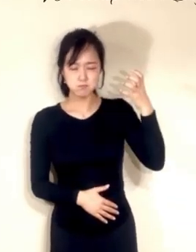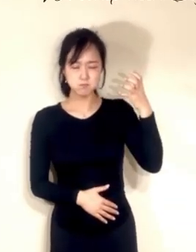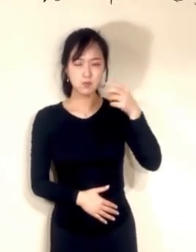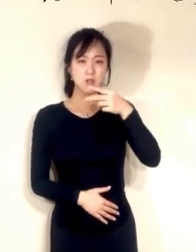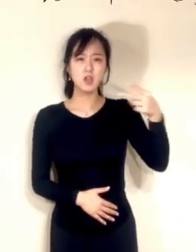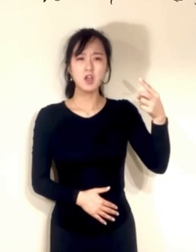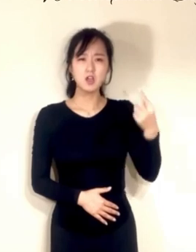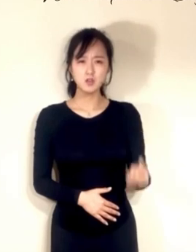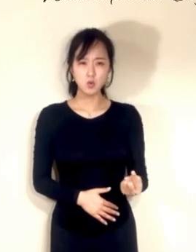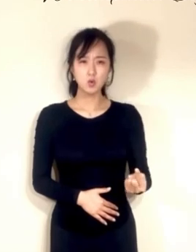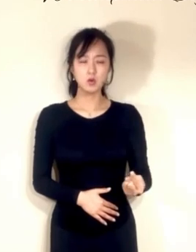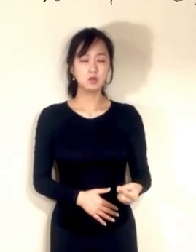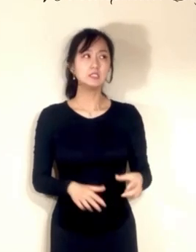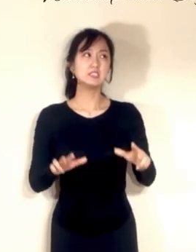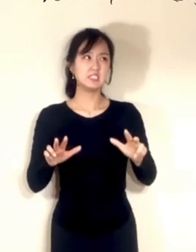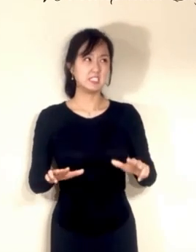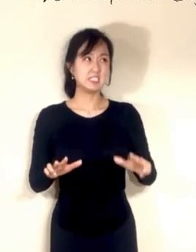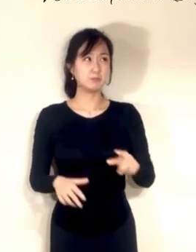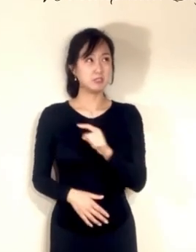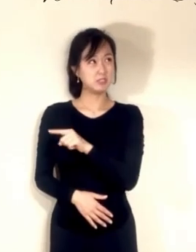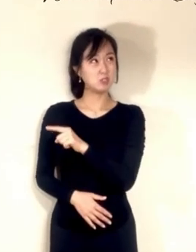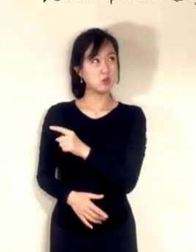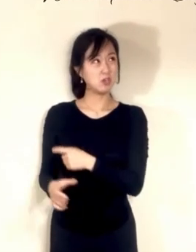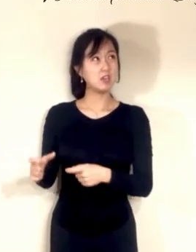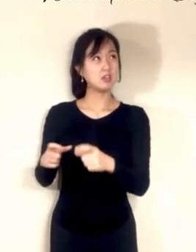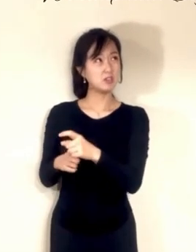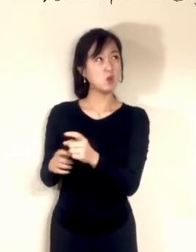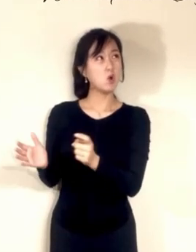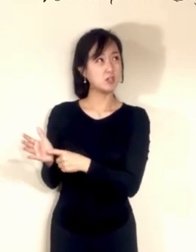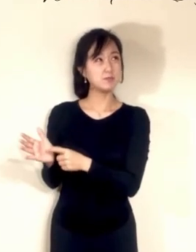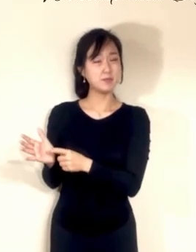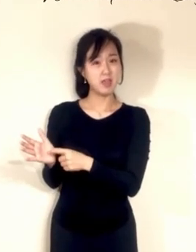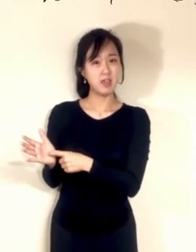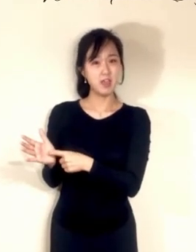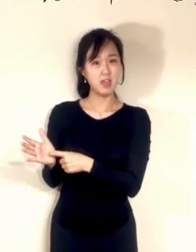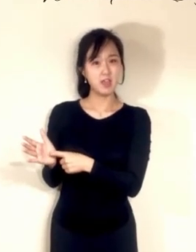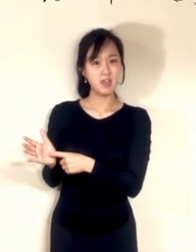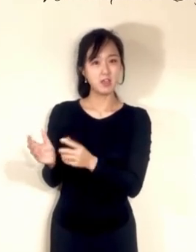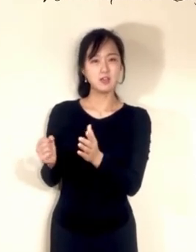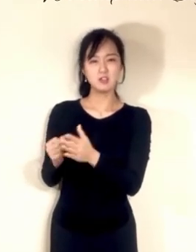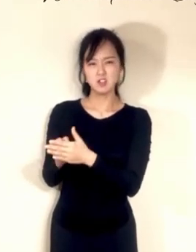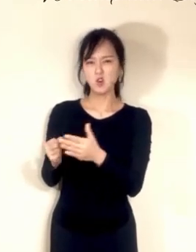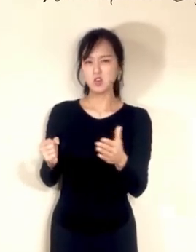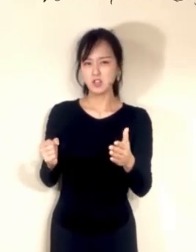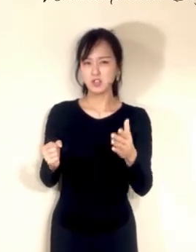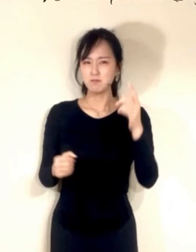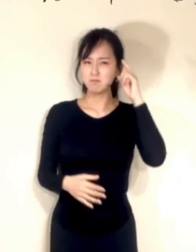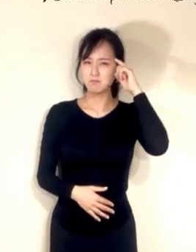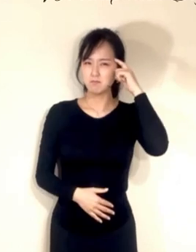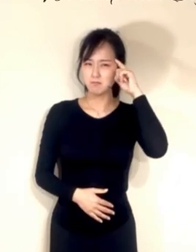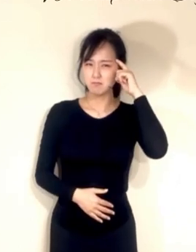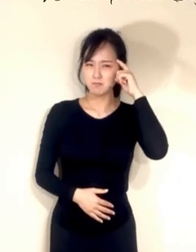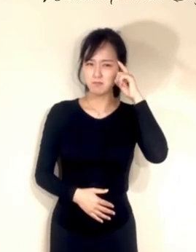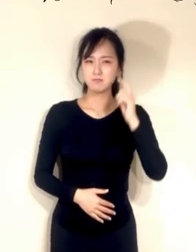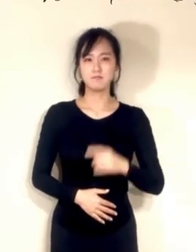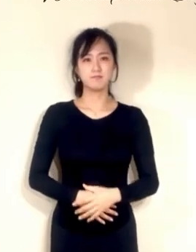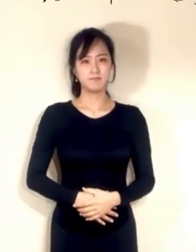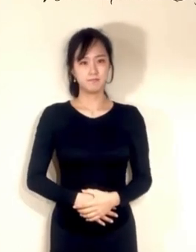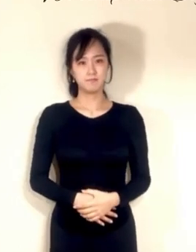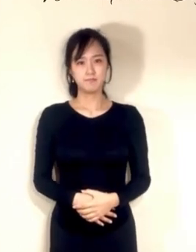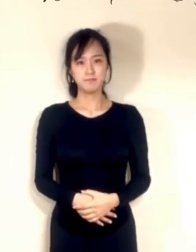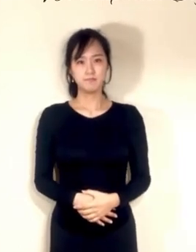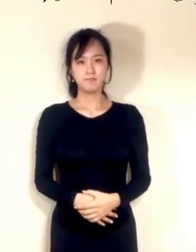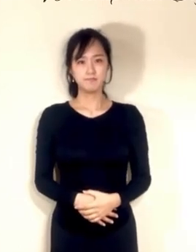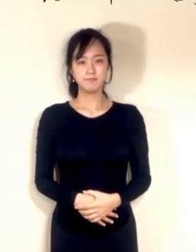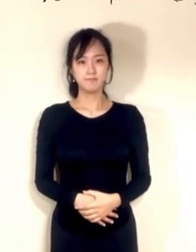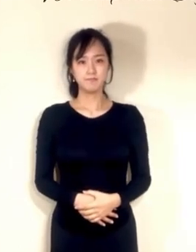등한시해도 지금은 그게 중요한 일이니까 지금은 그것만이 기도의